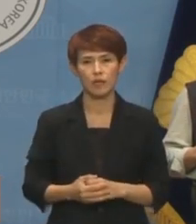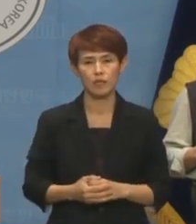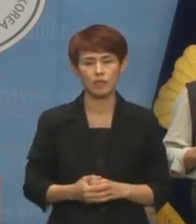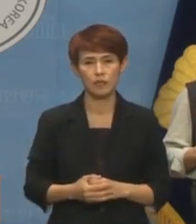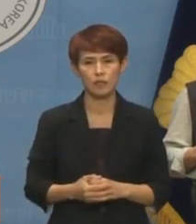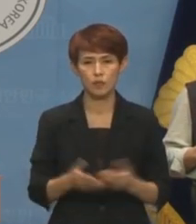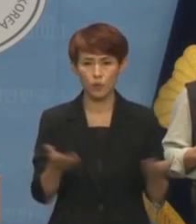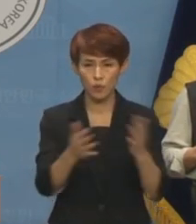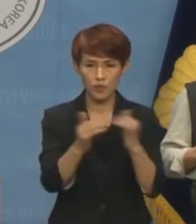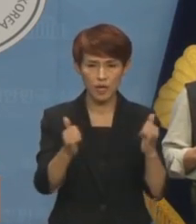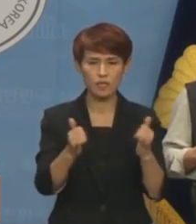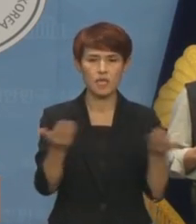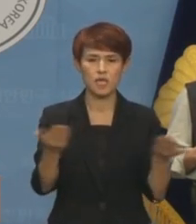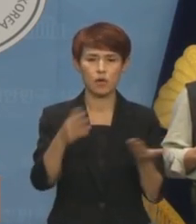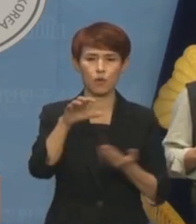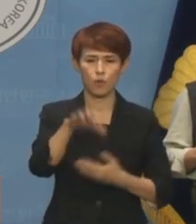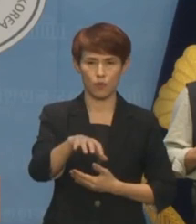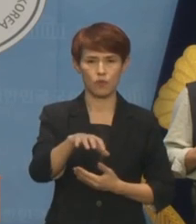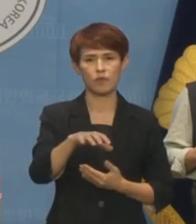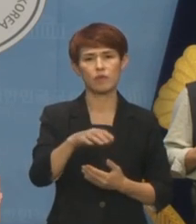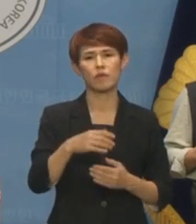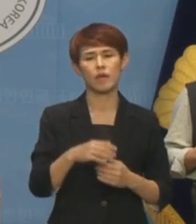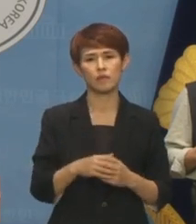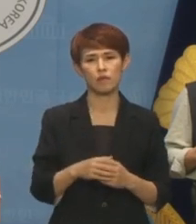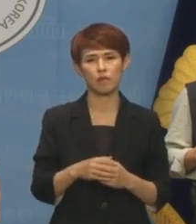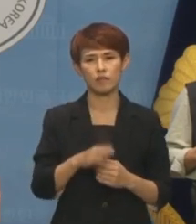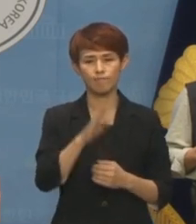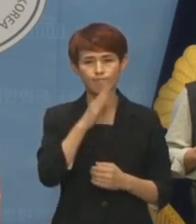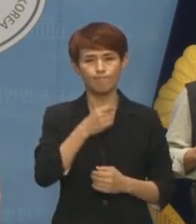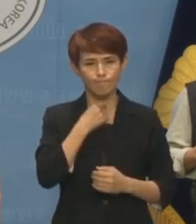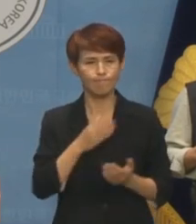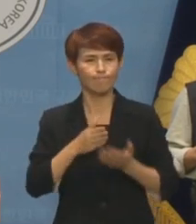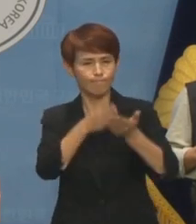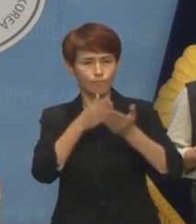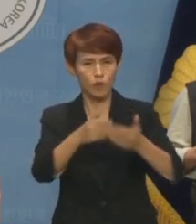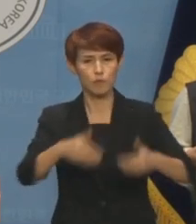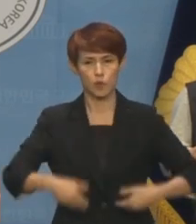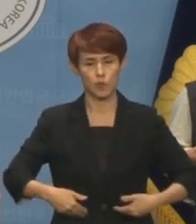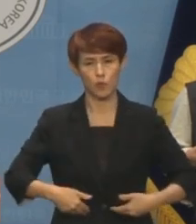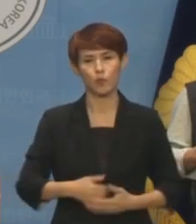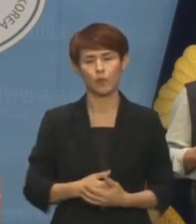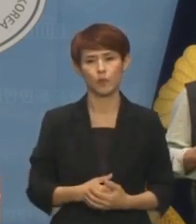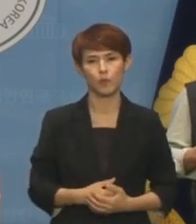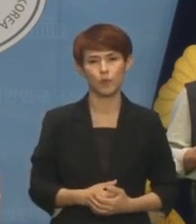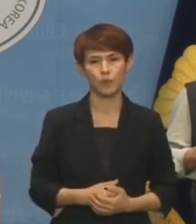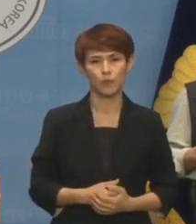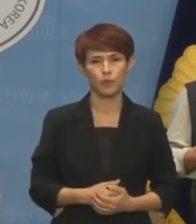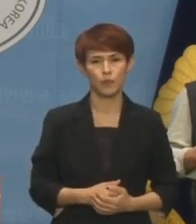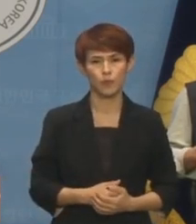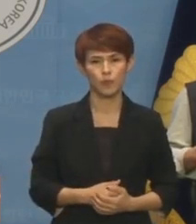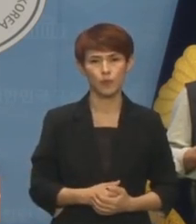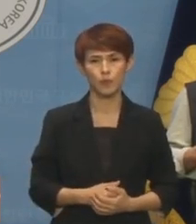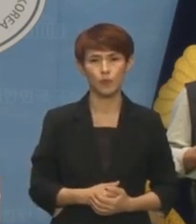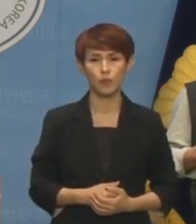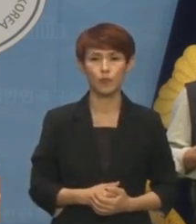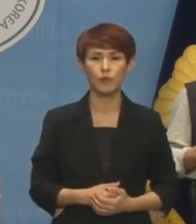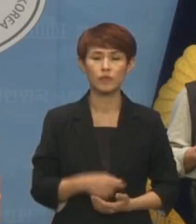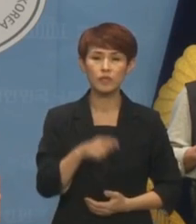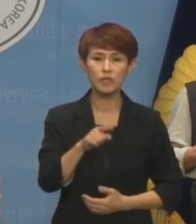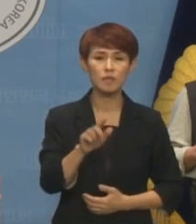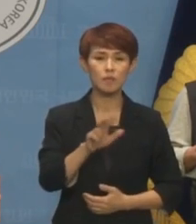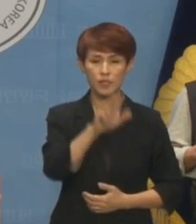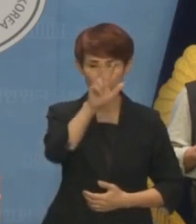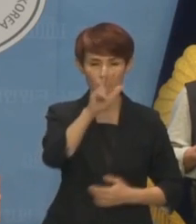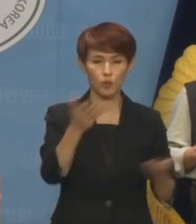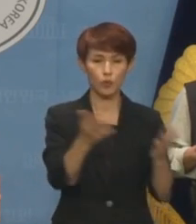자신들의 일터의 전환, 변화에 직접 목소리를 참여해야 한다고 주장해 왔습니다. 그리고 이미 발전